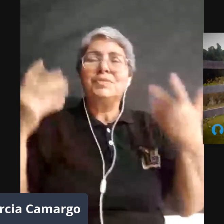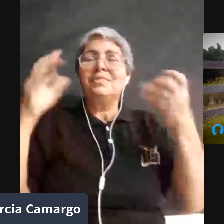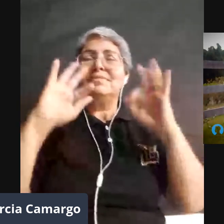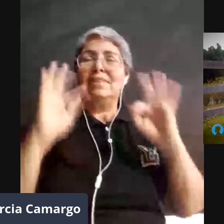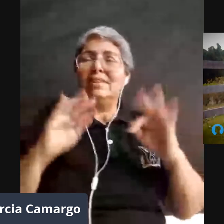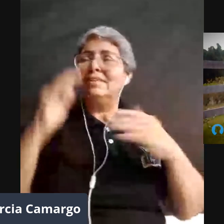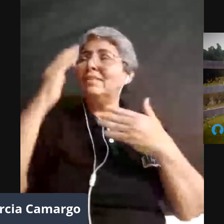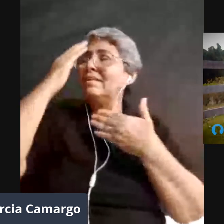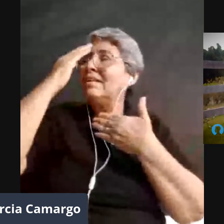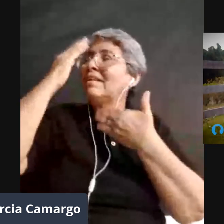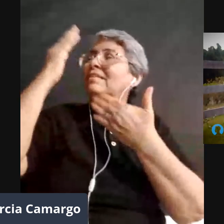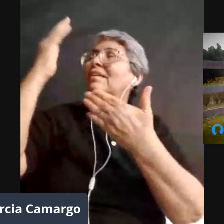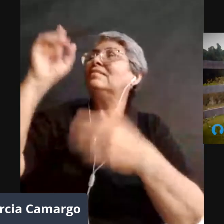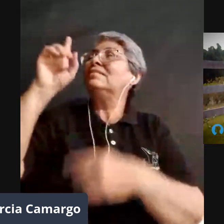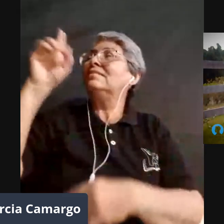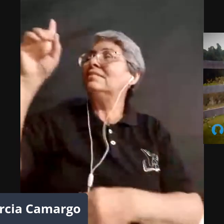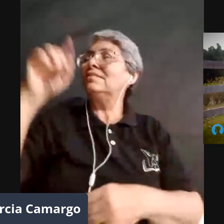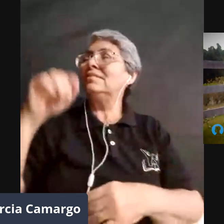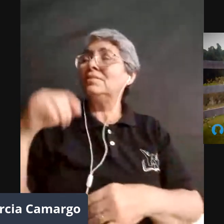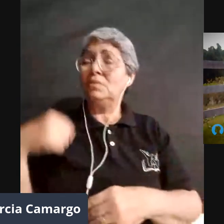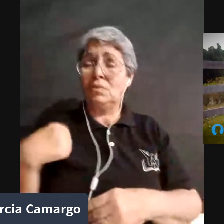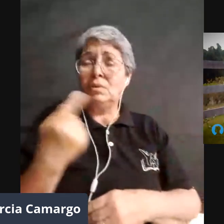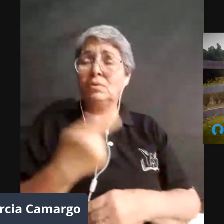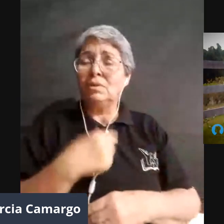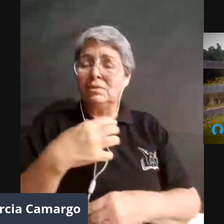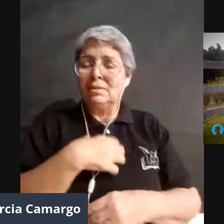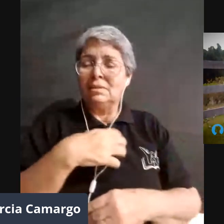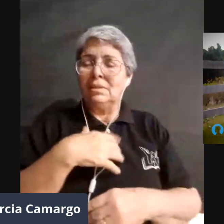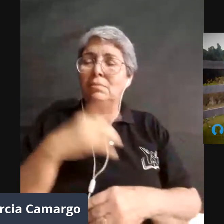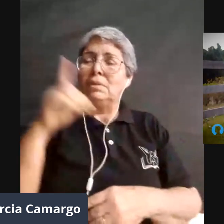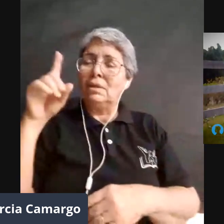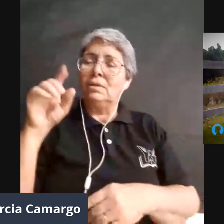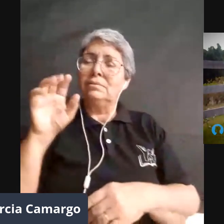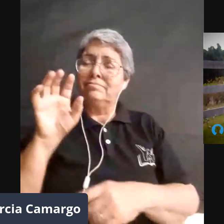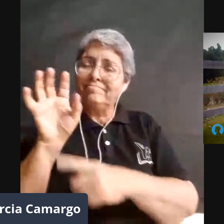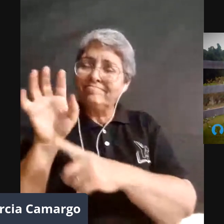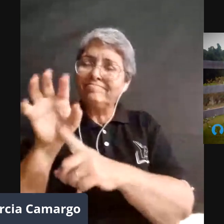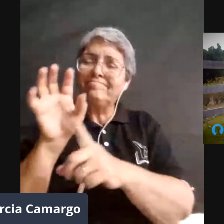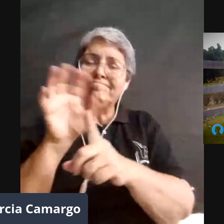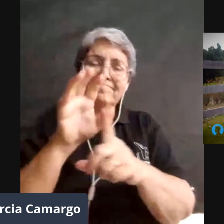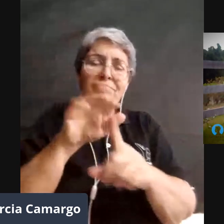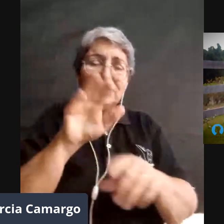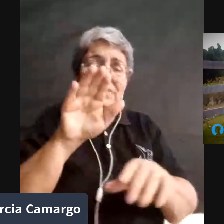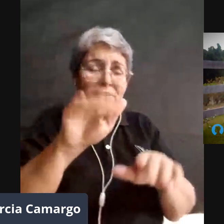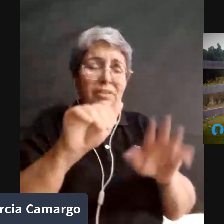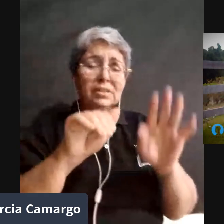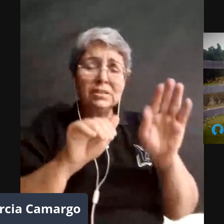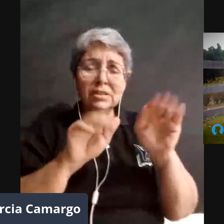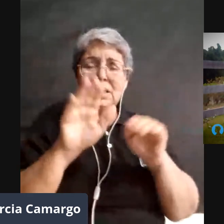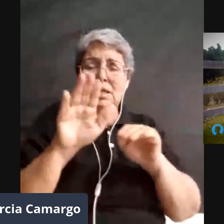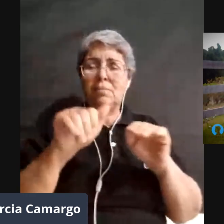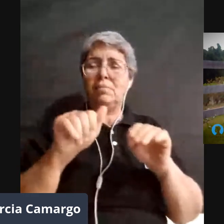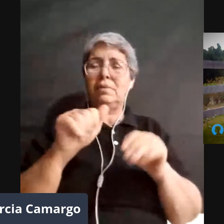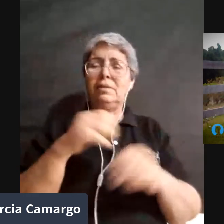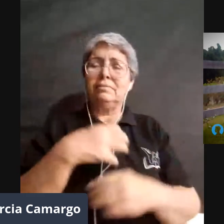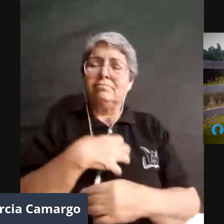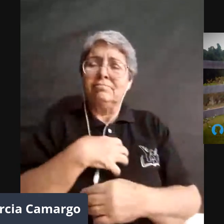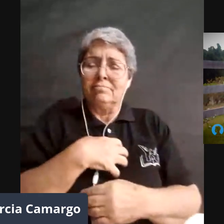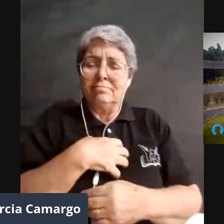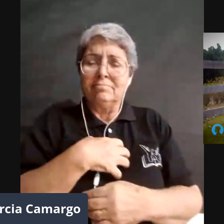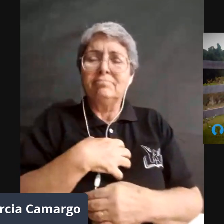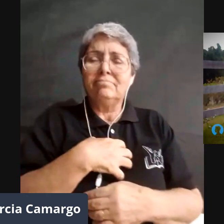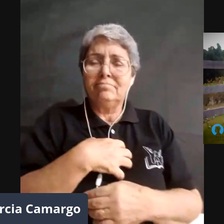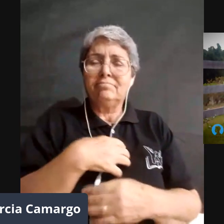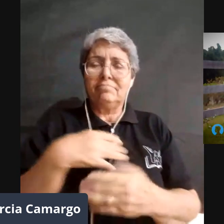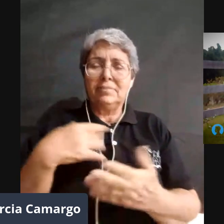Pai, porque o Senhor ainda está lidando conosco, ainda está nos chamando ainda bate à porta do nosso coração.